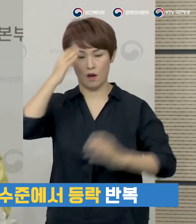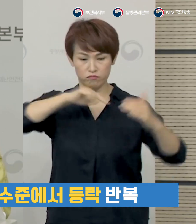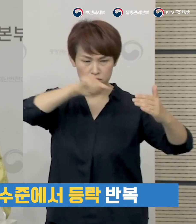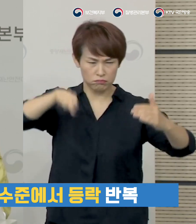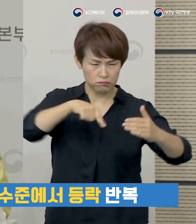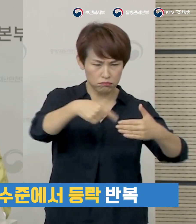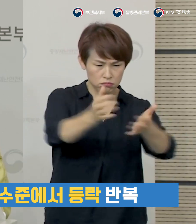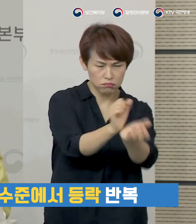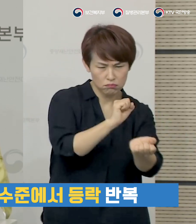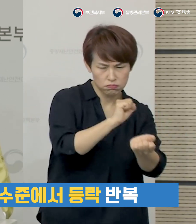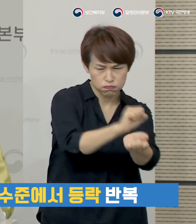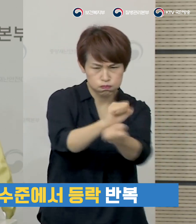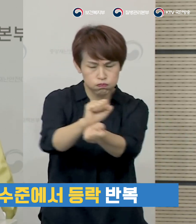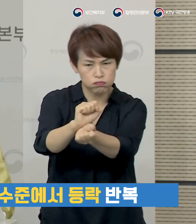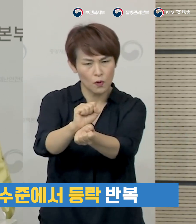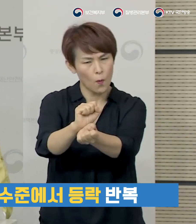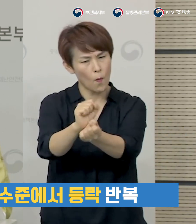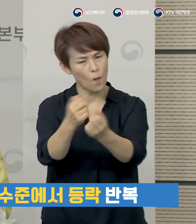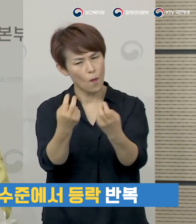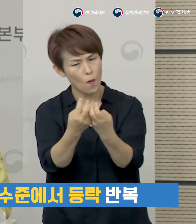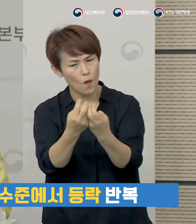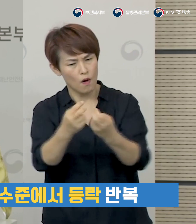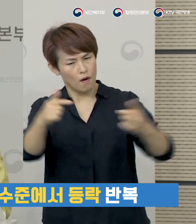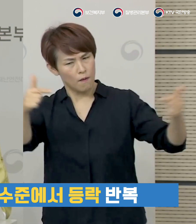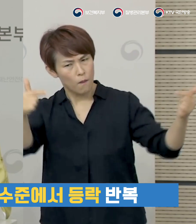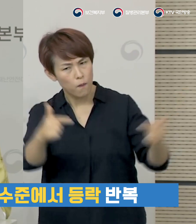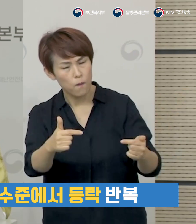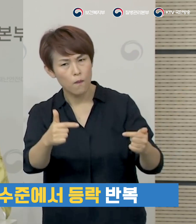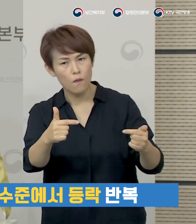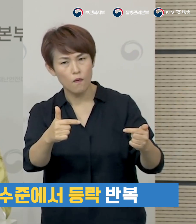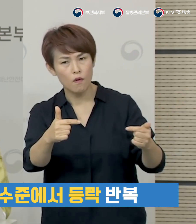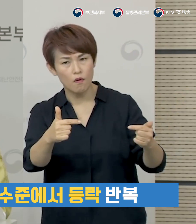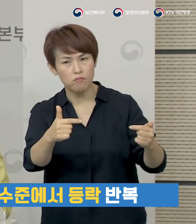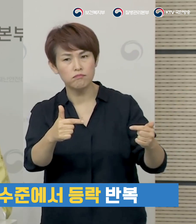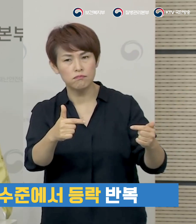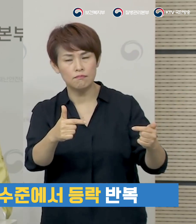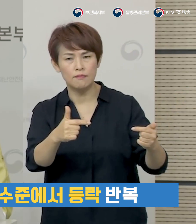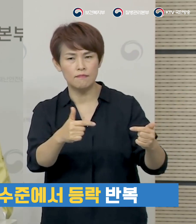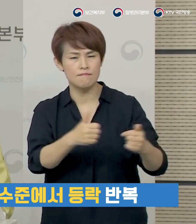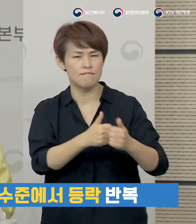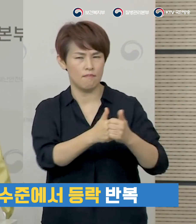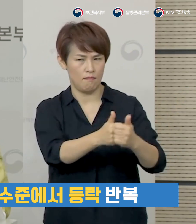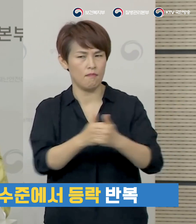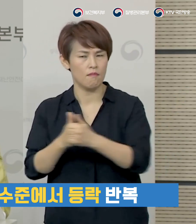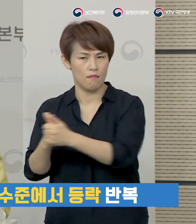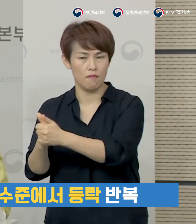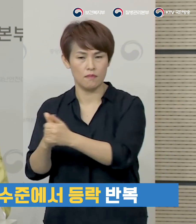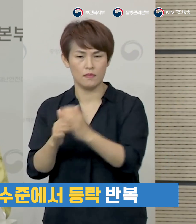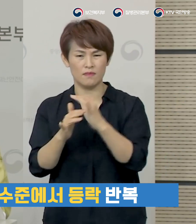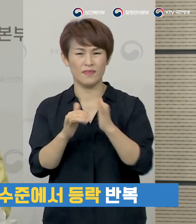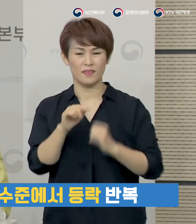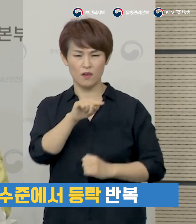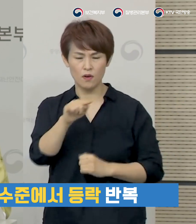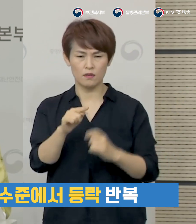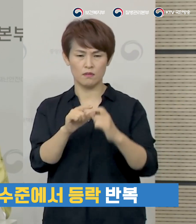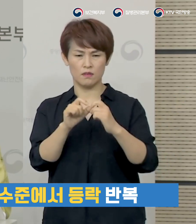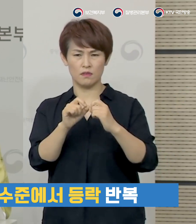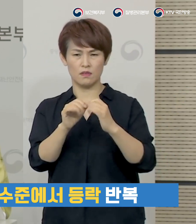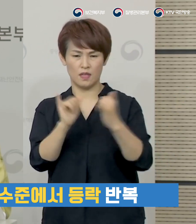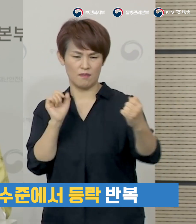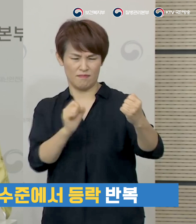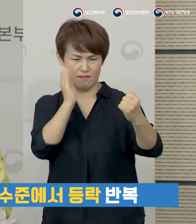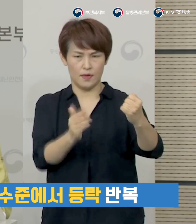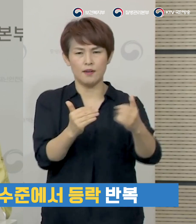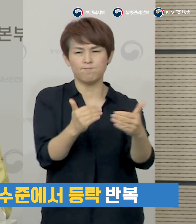어떤 산발적인 집단 감염을 어떻게 이제 줄일 것이냐라는 부분들이 아무래도 이제 사회적 거리두기에 대한 뭐